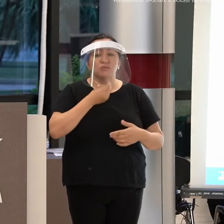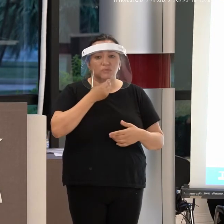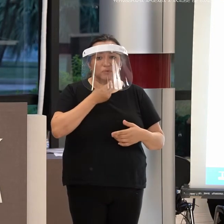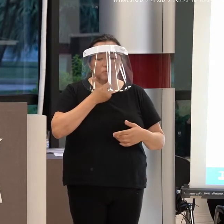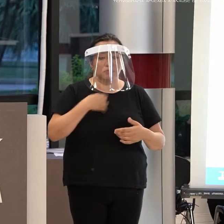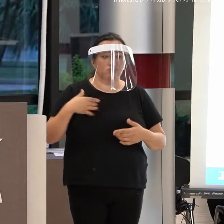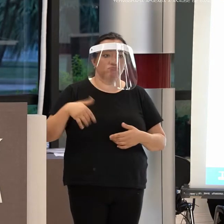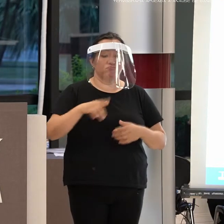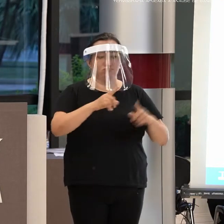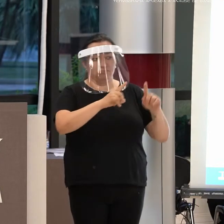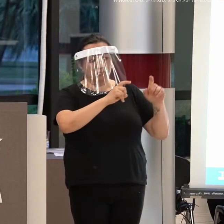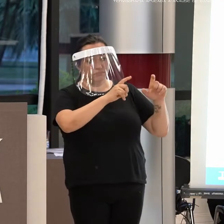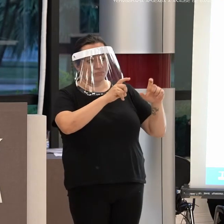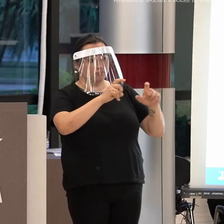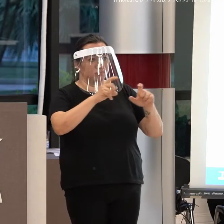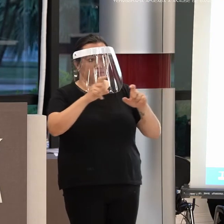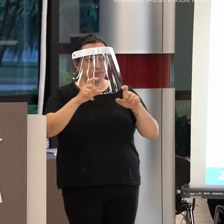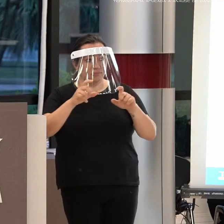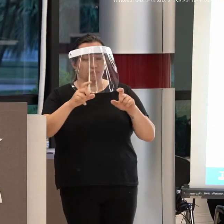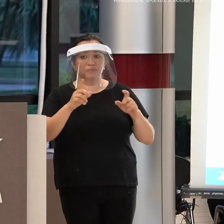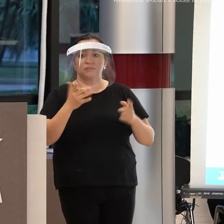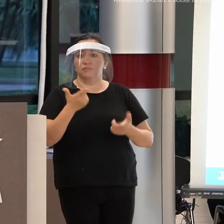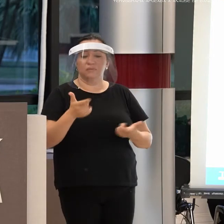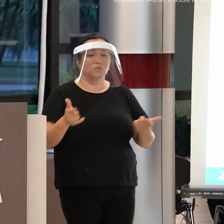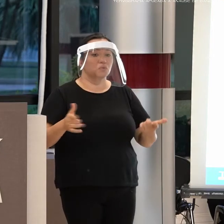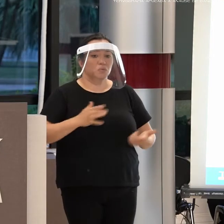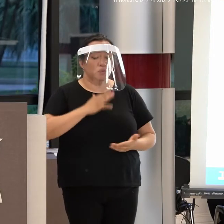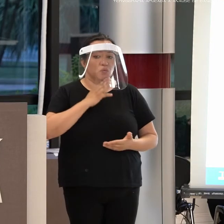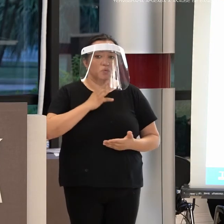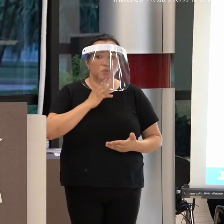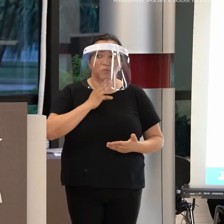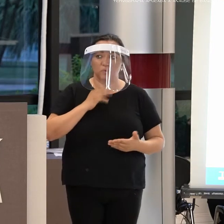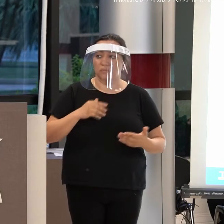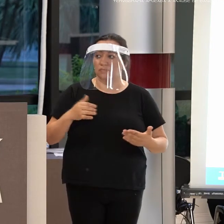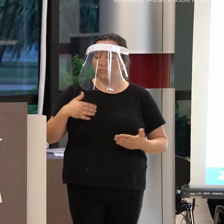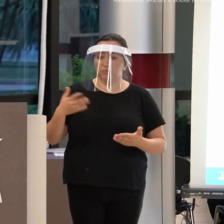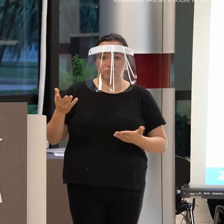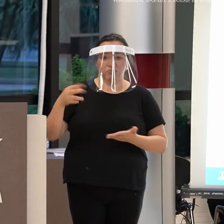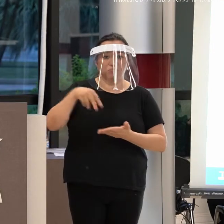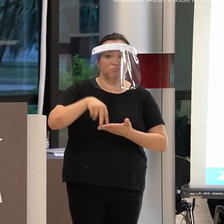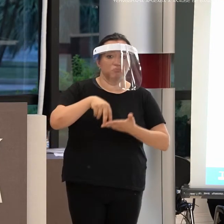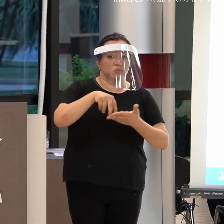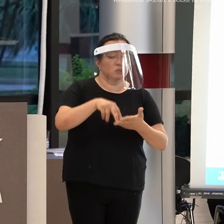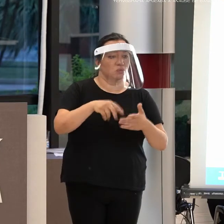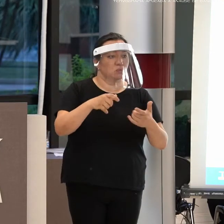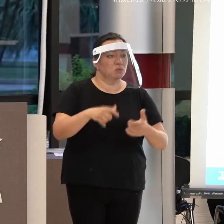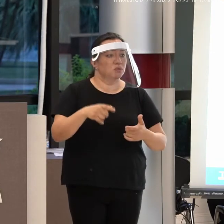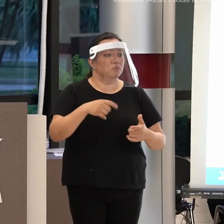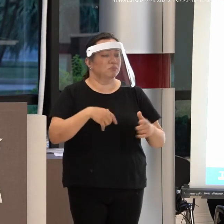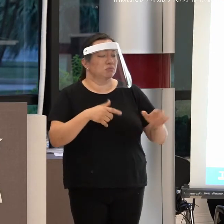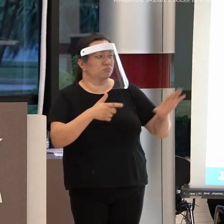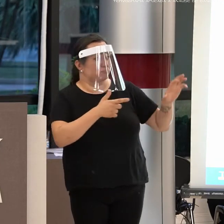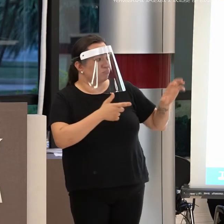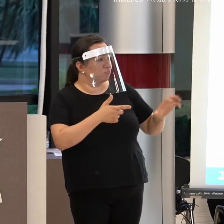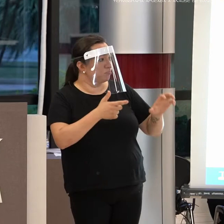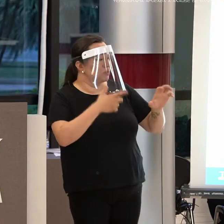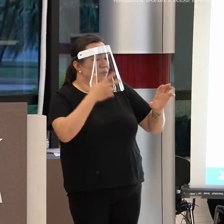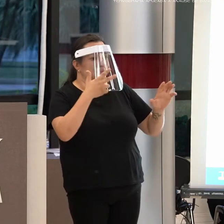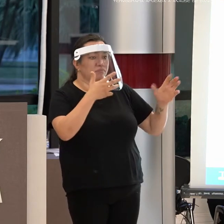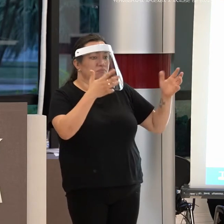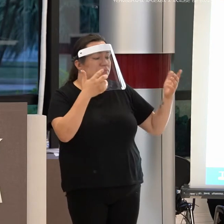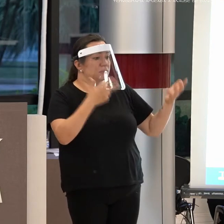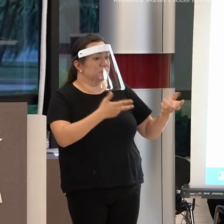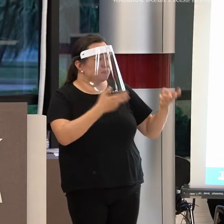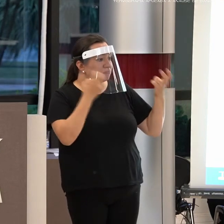a minha câmera, né? O pessoal não conhecia preditivo. Aí antes de chegar eu falei com o cara, ó, o seu mancal da direita tá